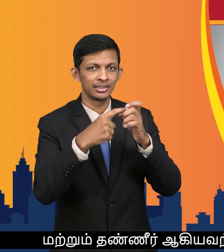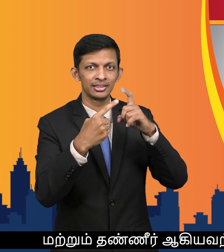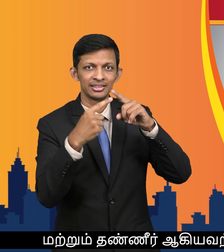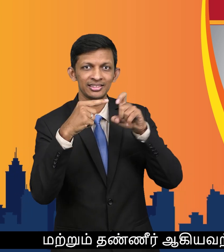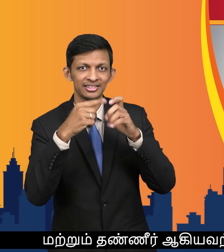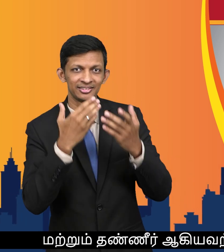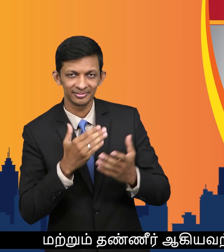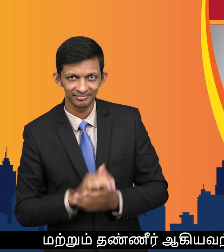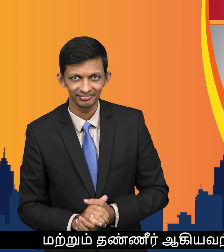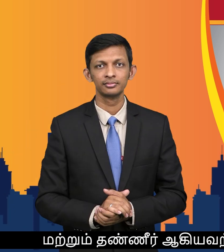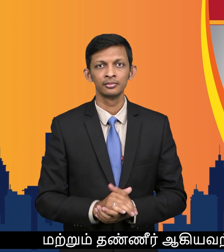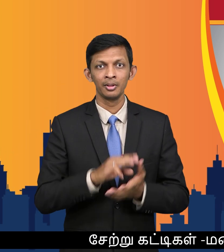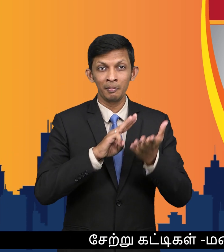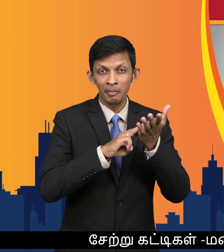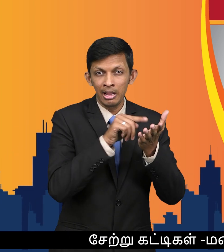கடினப்படுத்துகிறது.